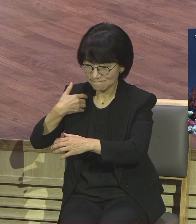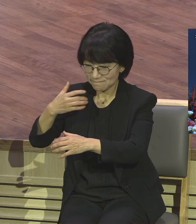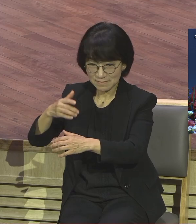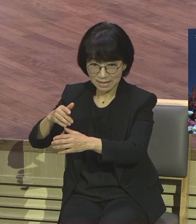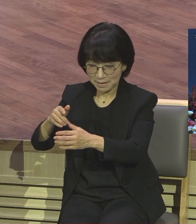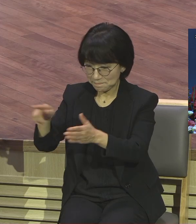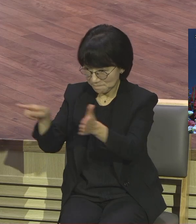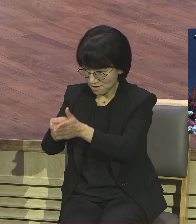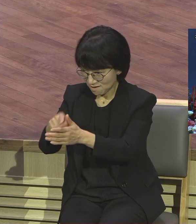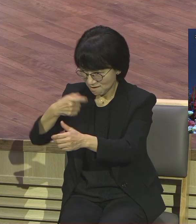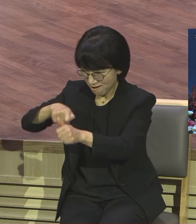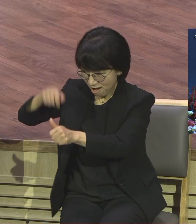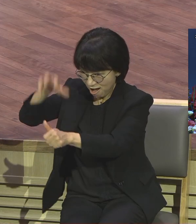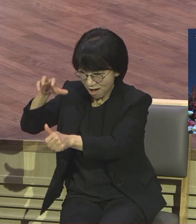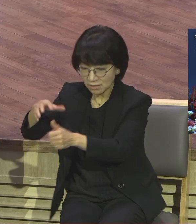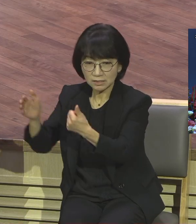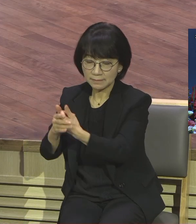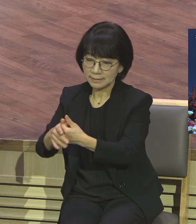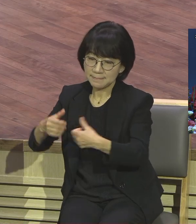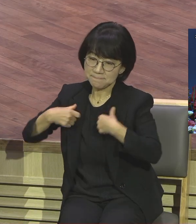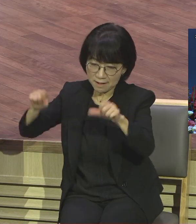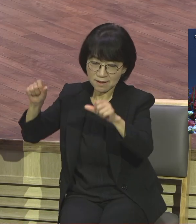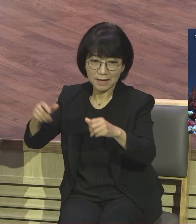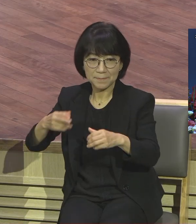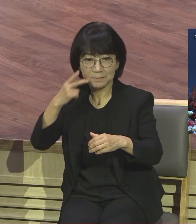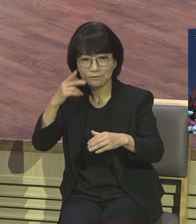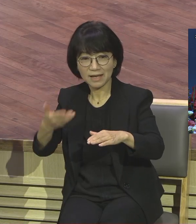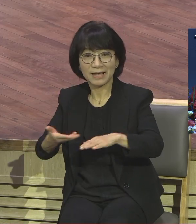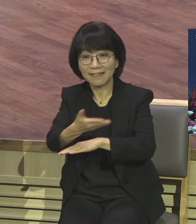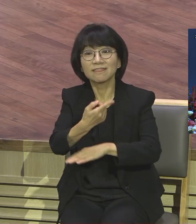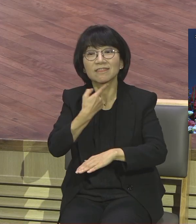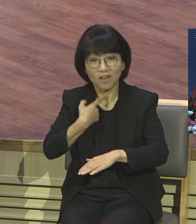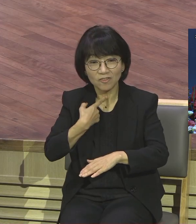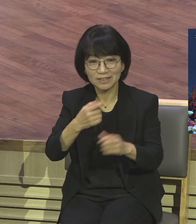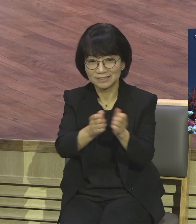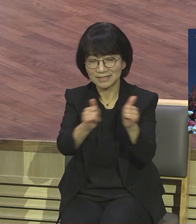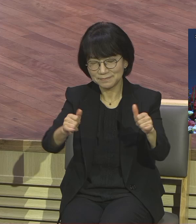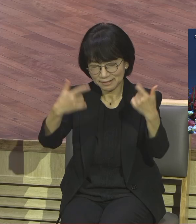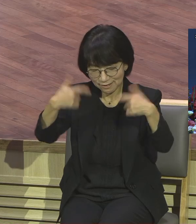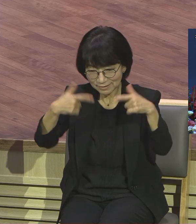이들이요, 그리스도인들이 모이는 자리에 한 번도 빠지질 않아요.